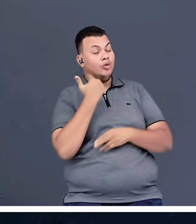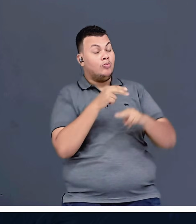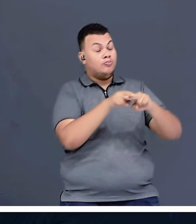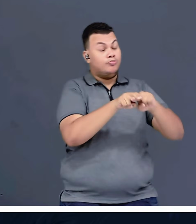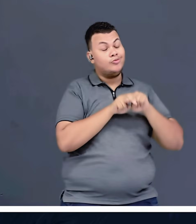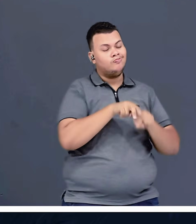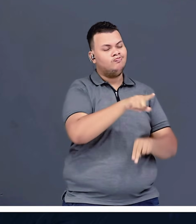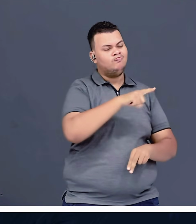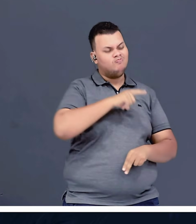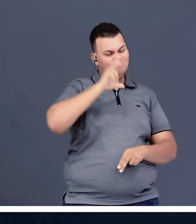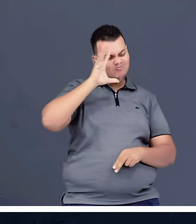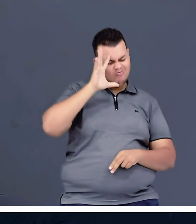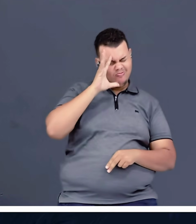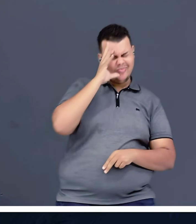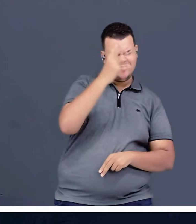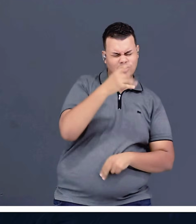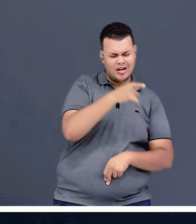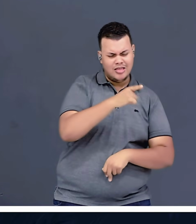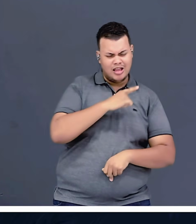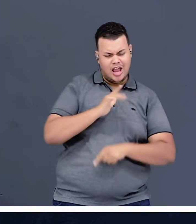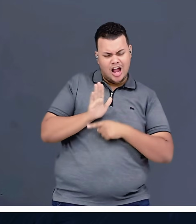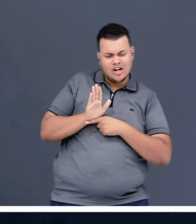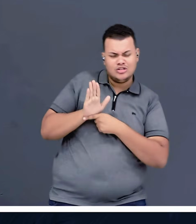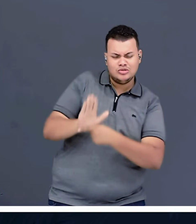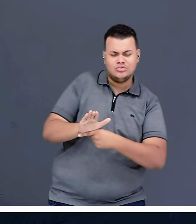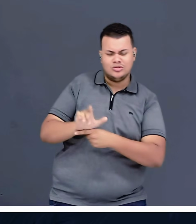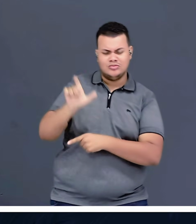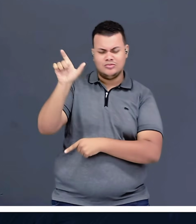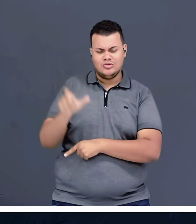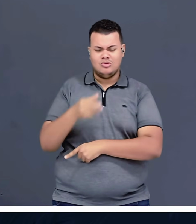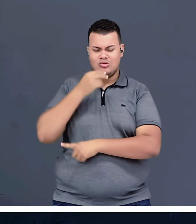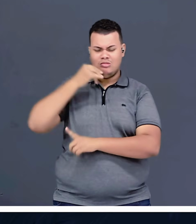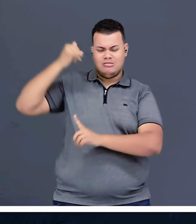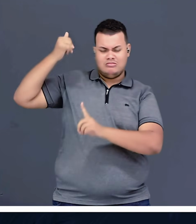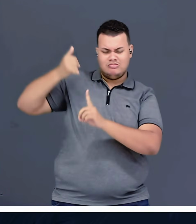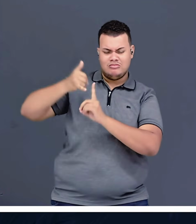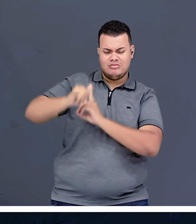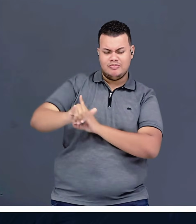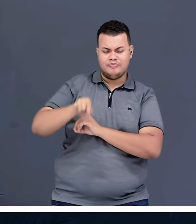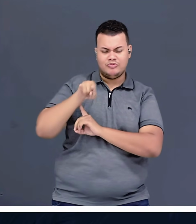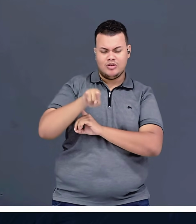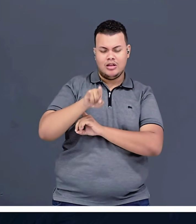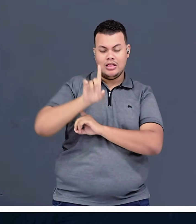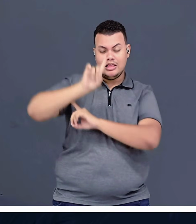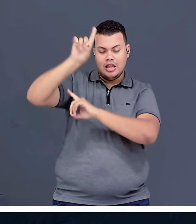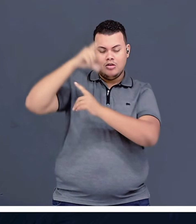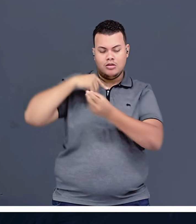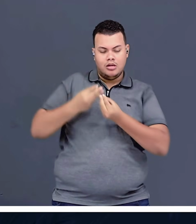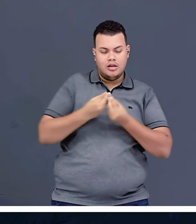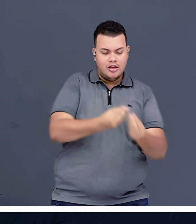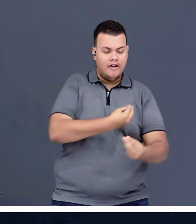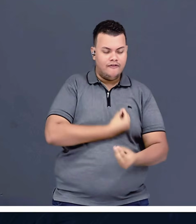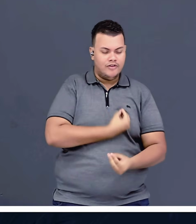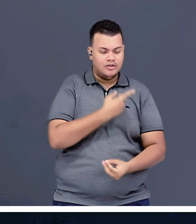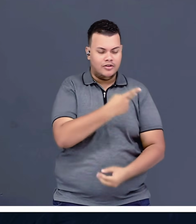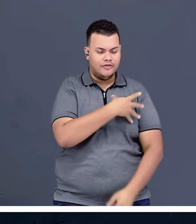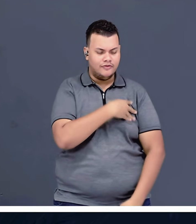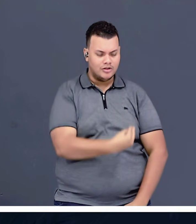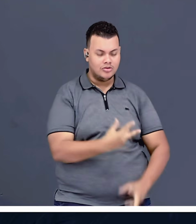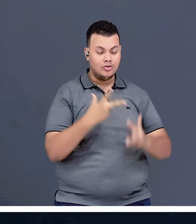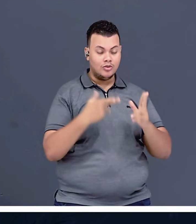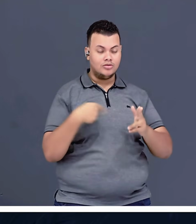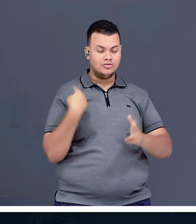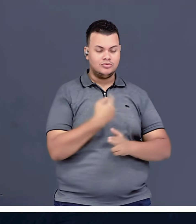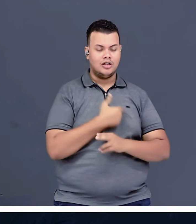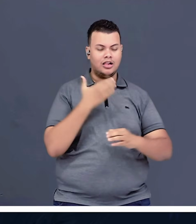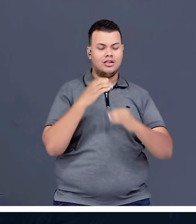gesto abundante que ela teve com o profeta. O Senhor devolveu o filho dela com vida, porque o Senhor, como cantamos